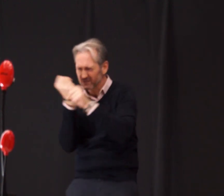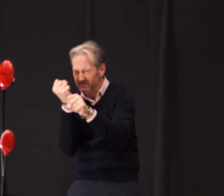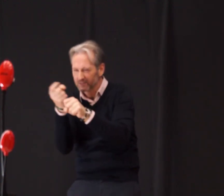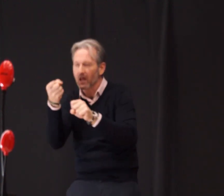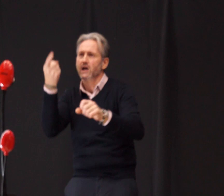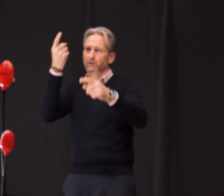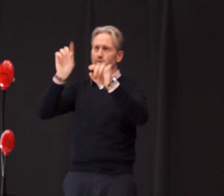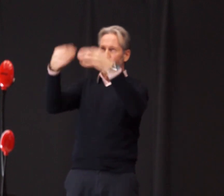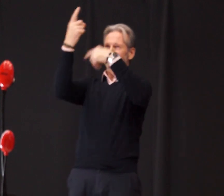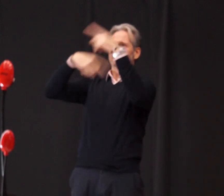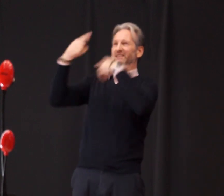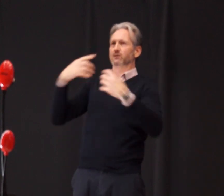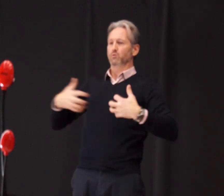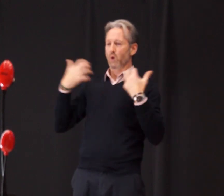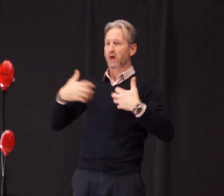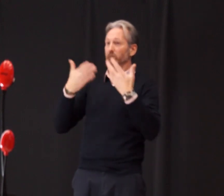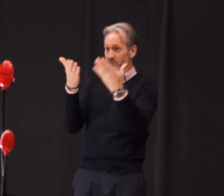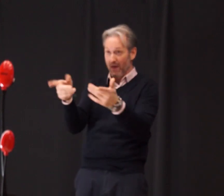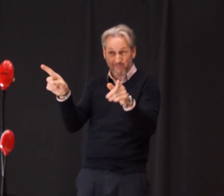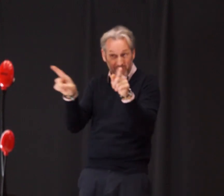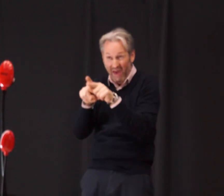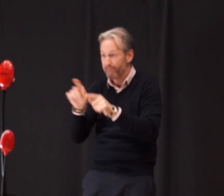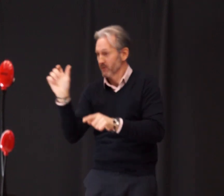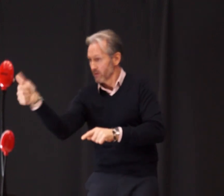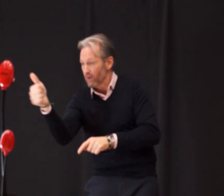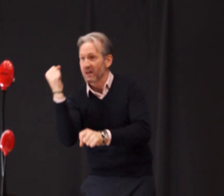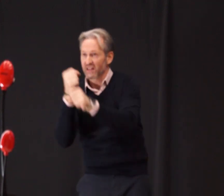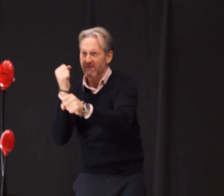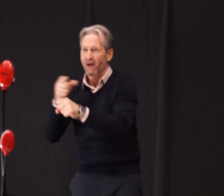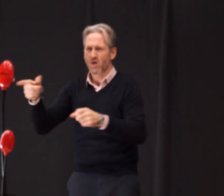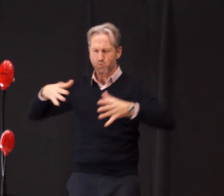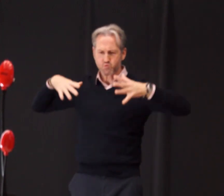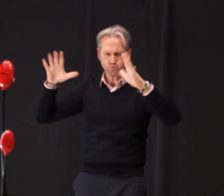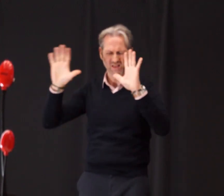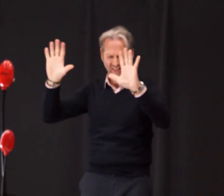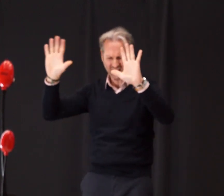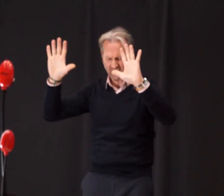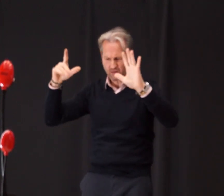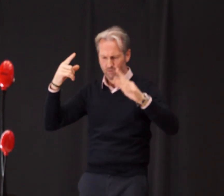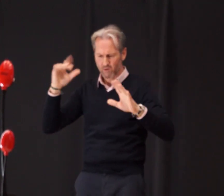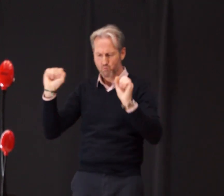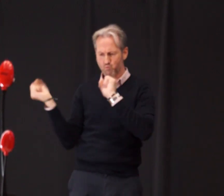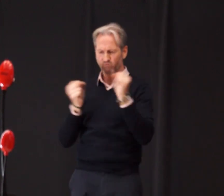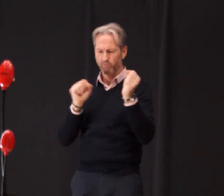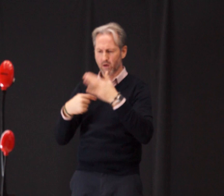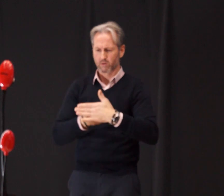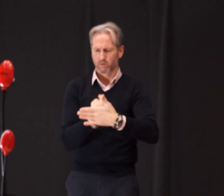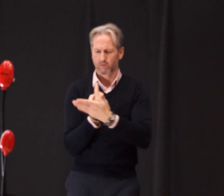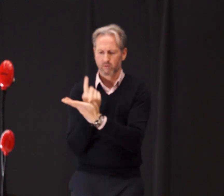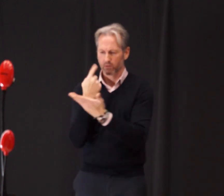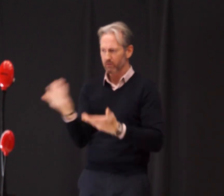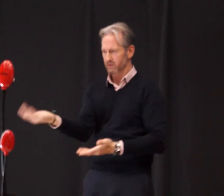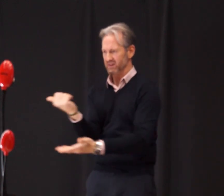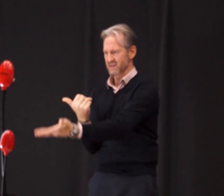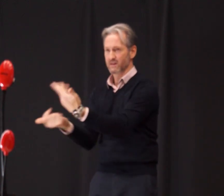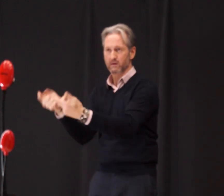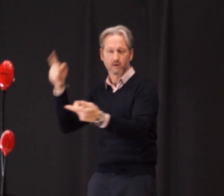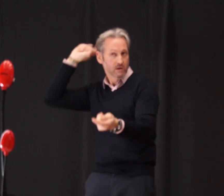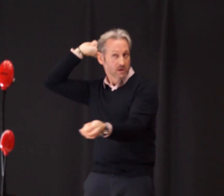on fait le signe de colère. Et donc l'idée que je fais avec les enfants, c'est de décomposer un signe, de leur montrer un signe décomposé, uniquement paramètre, en leur